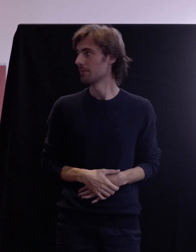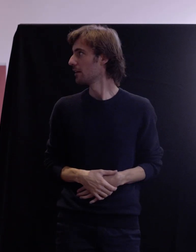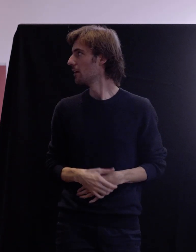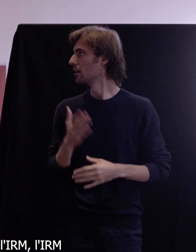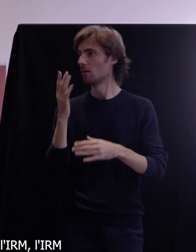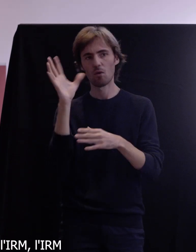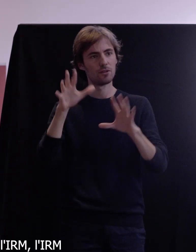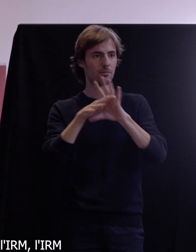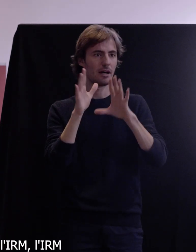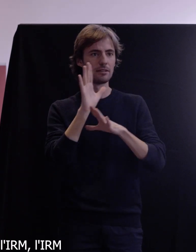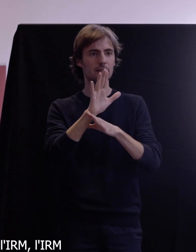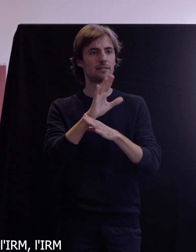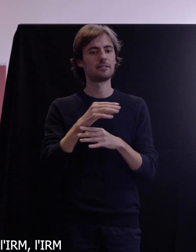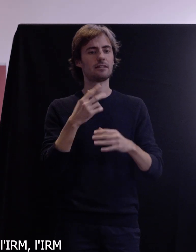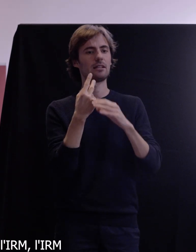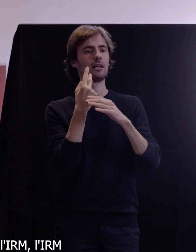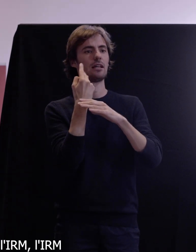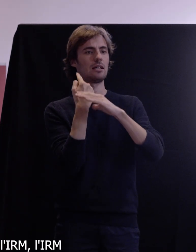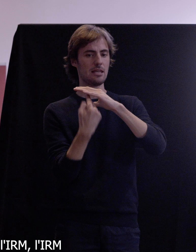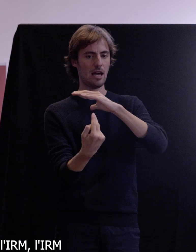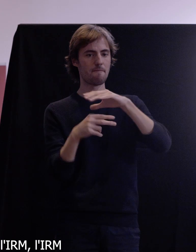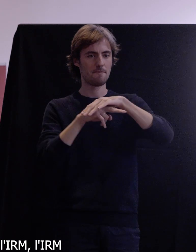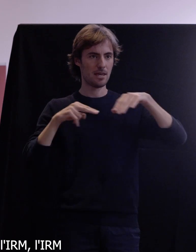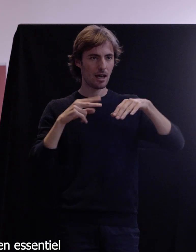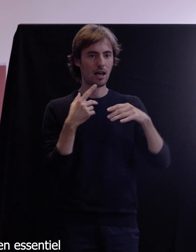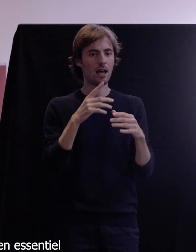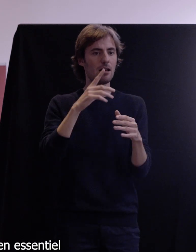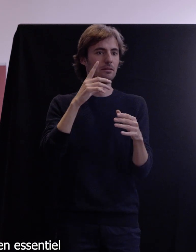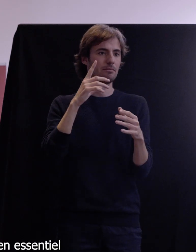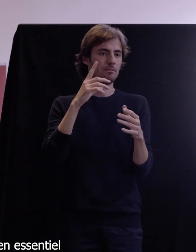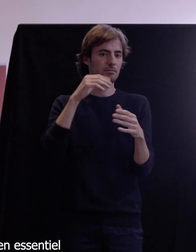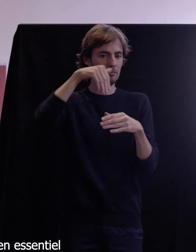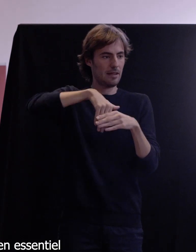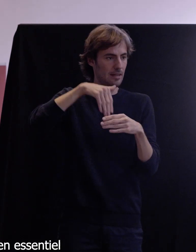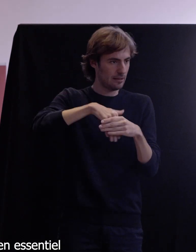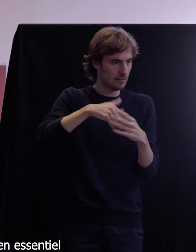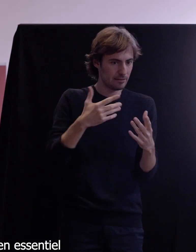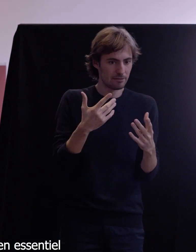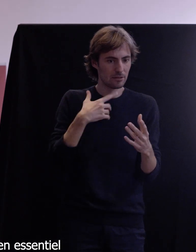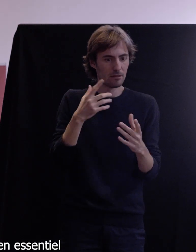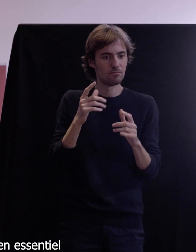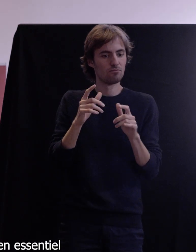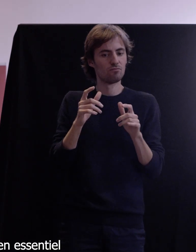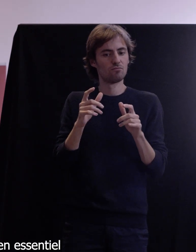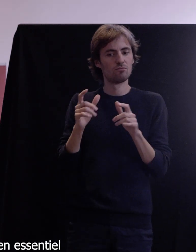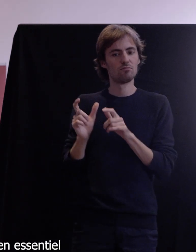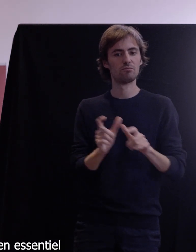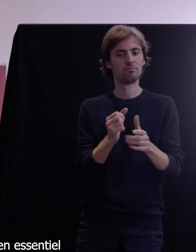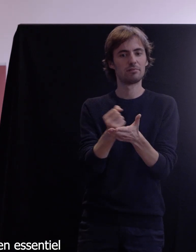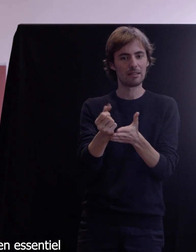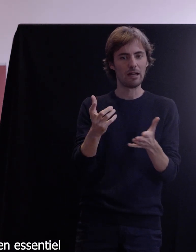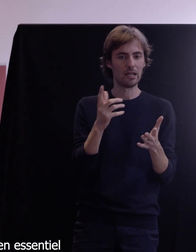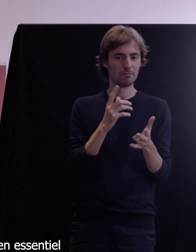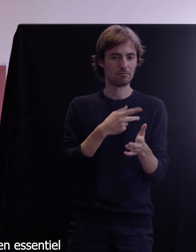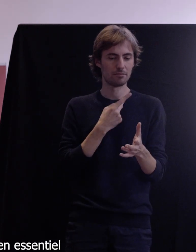montre, c'est une autre photo. Donc ça, c'est l'IRM des conduits auditifs internes, qui est l'examen essentiel